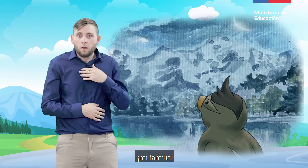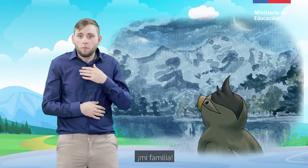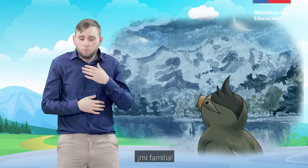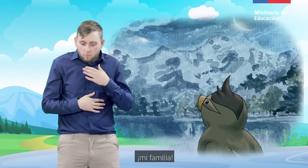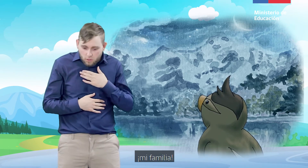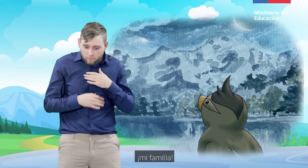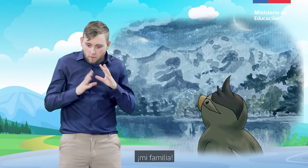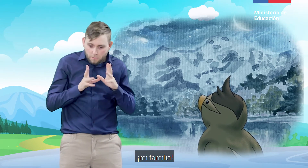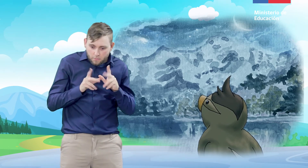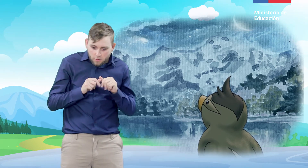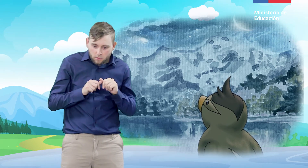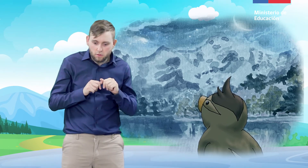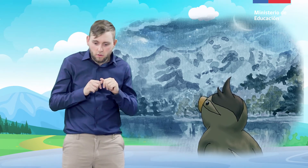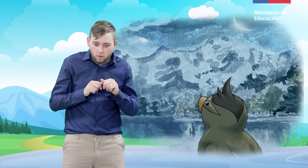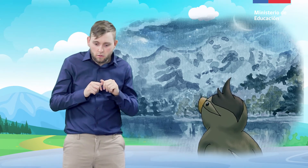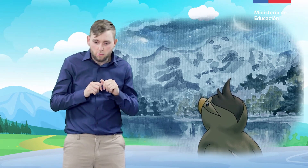mi familia.